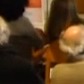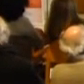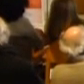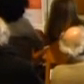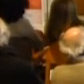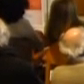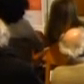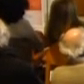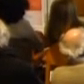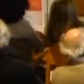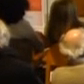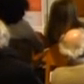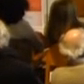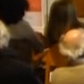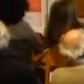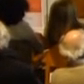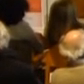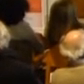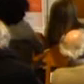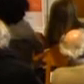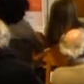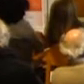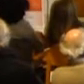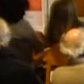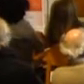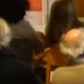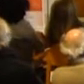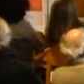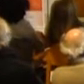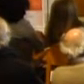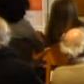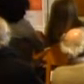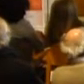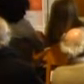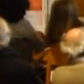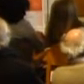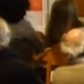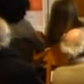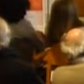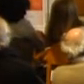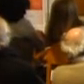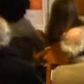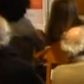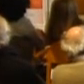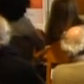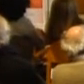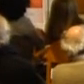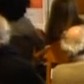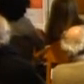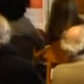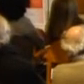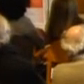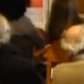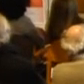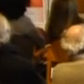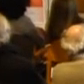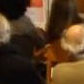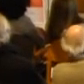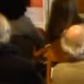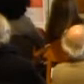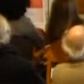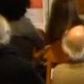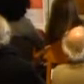Aprovechando esta generación de conocimiento hoy más que nunca. donde el paradigma de nuestra